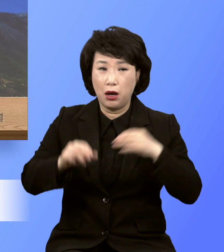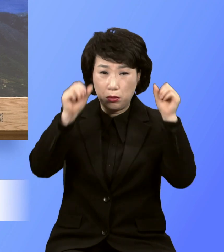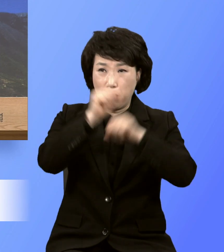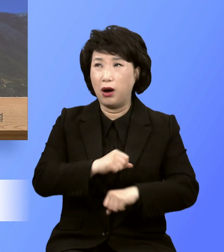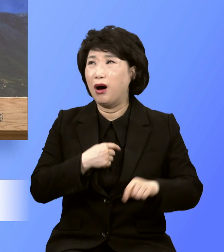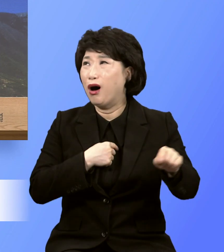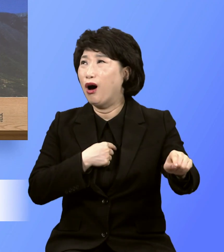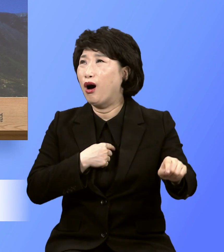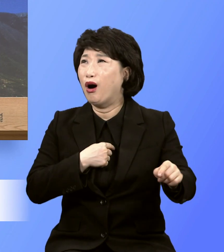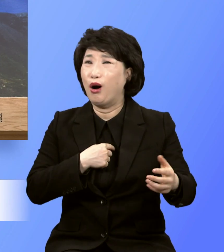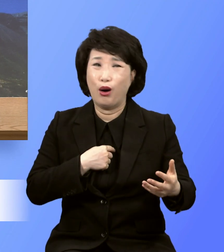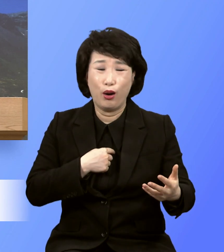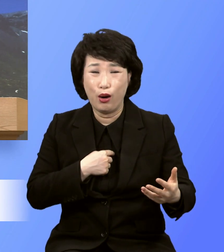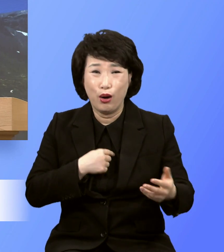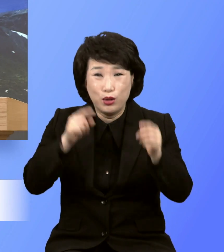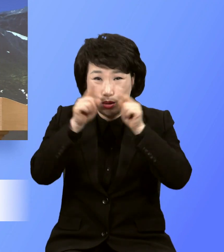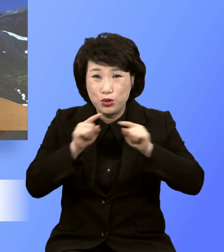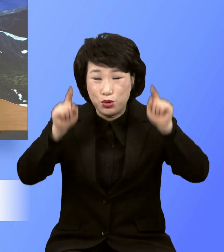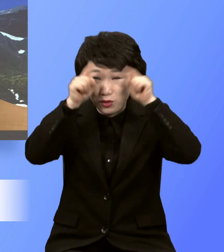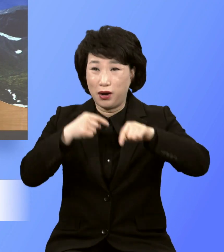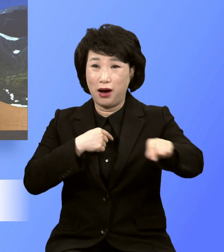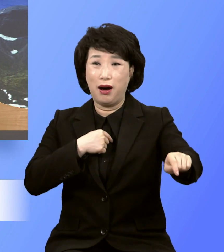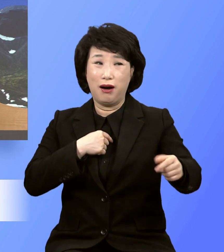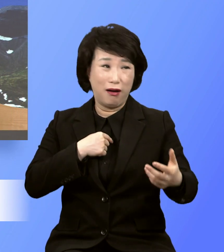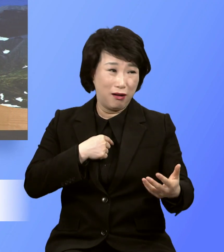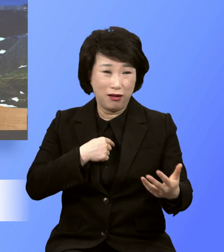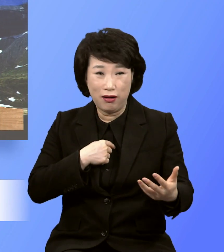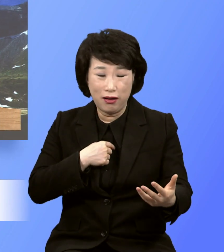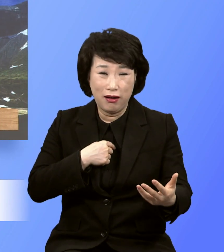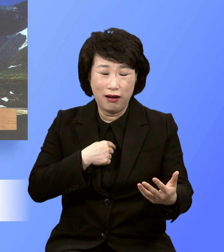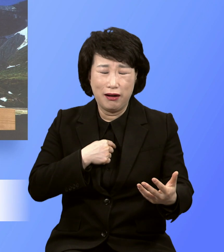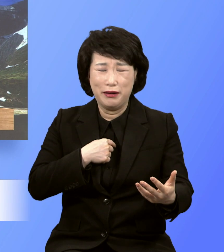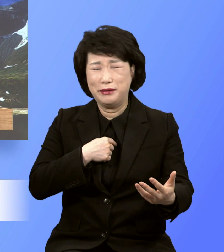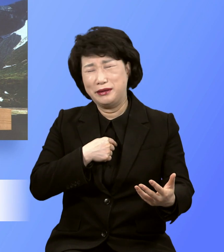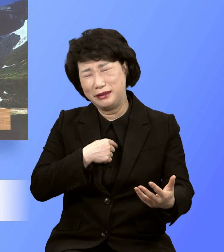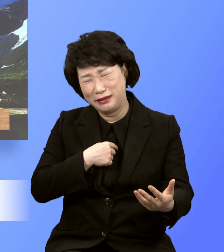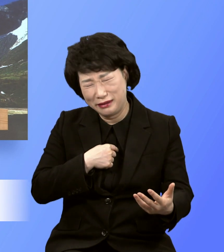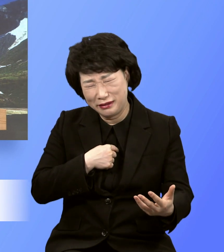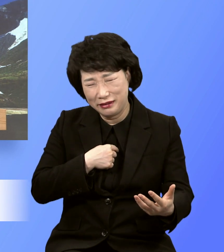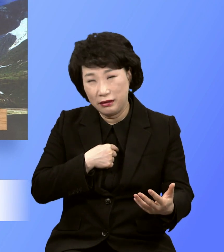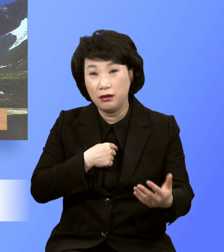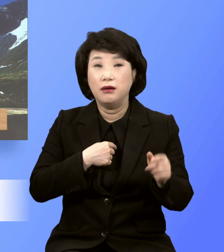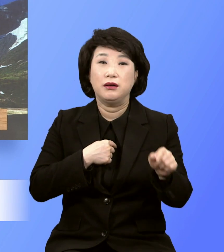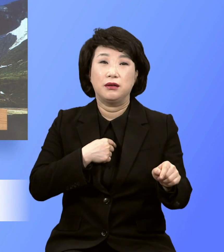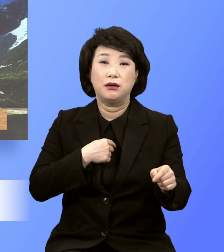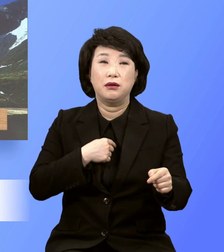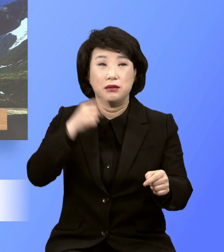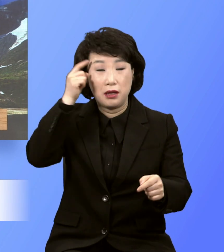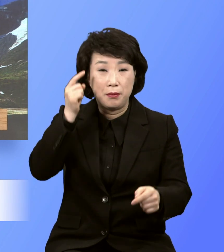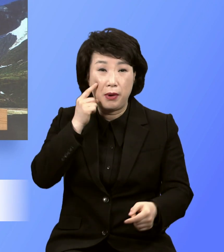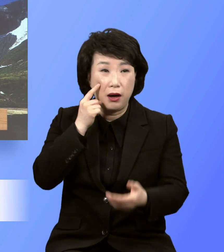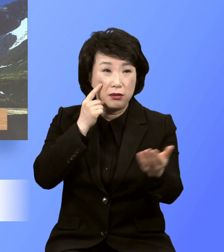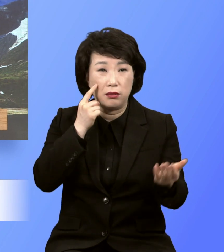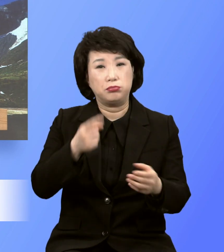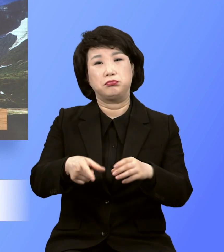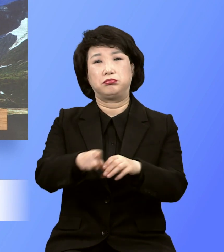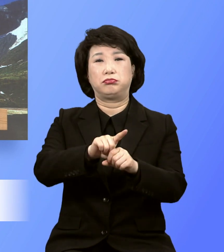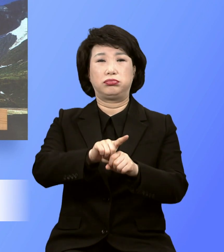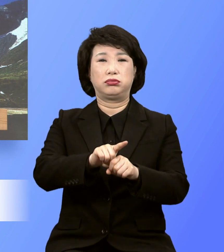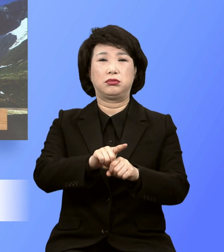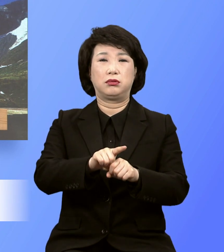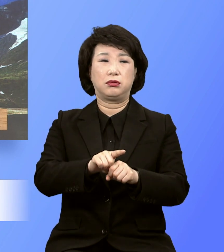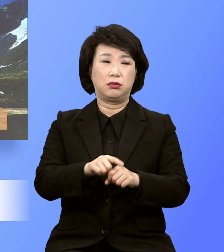멸망할 수밖에 없고 지옥의 신세를 면할 길이 없구나 라고 생각할 때는 이미